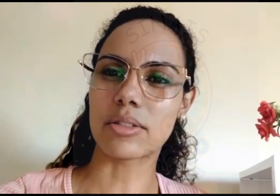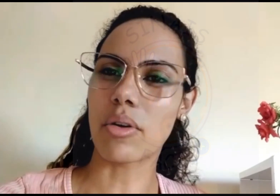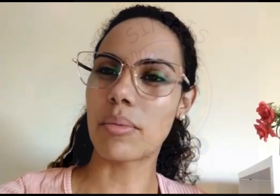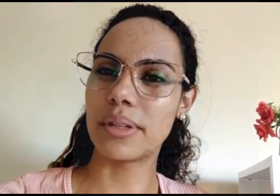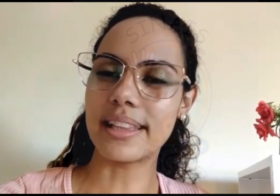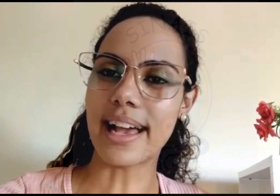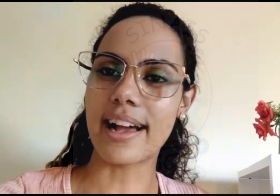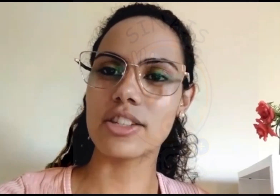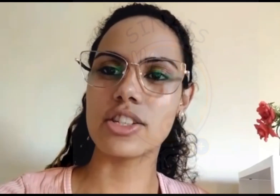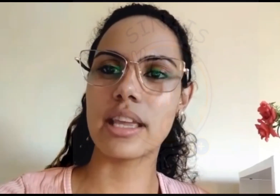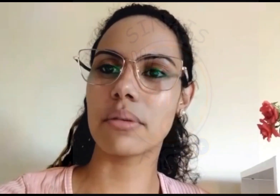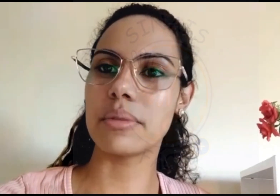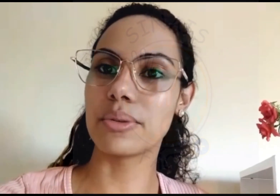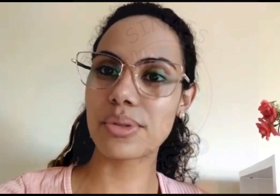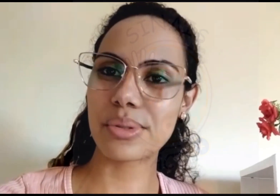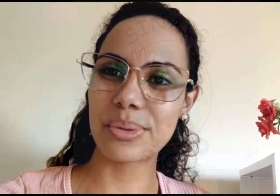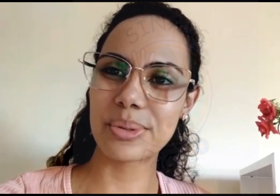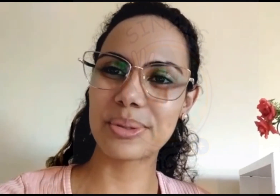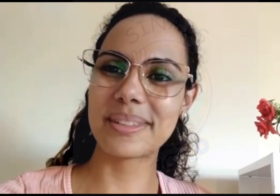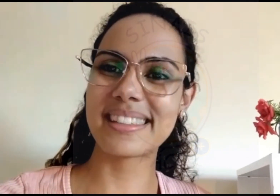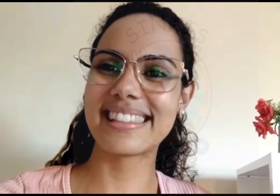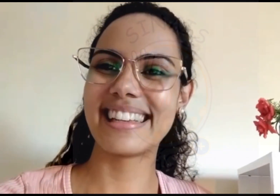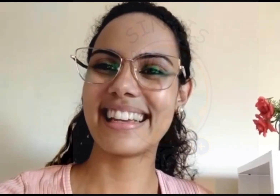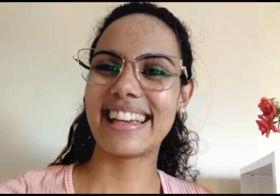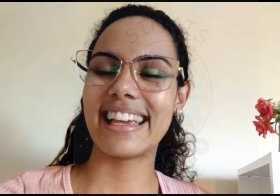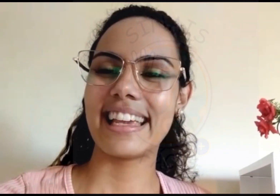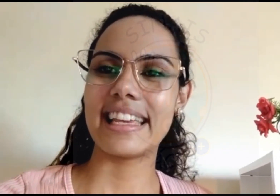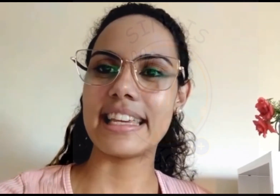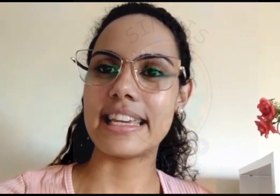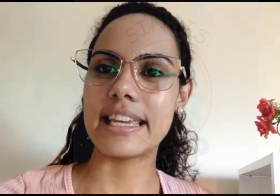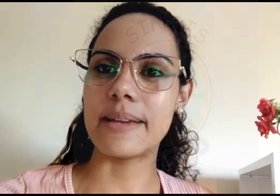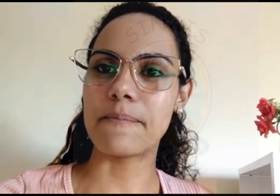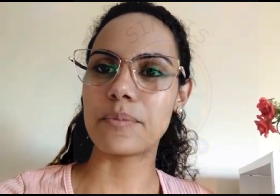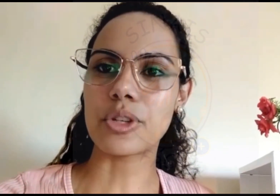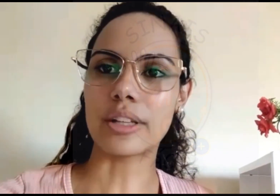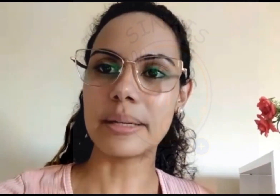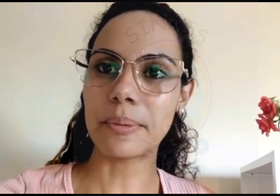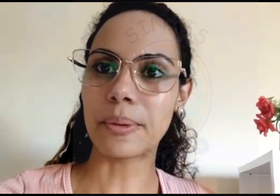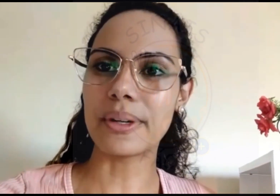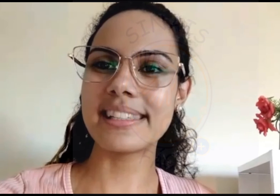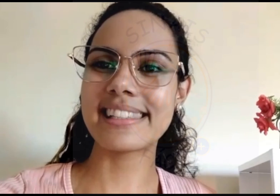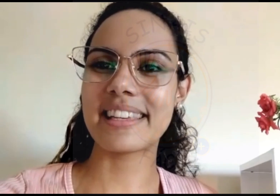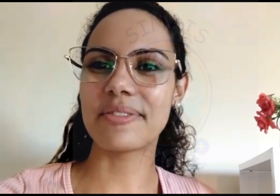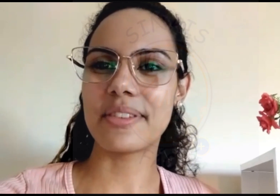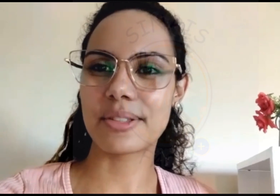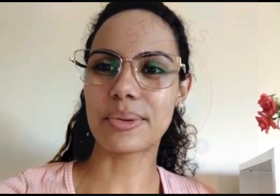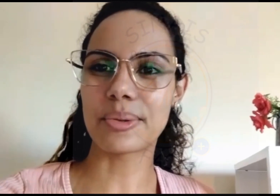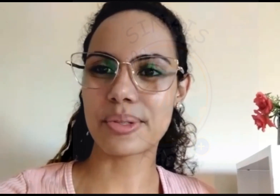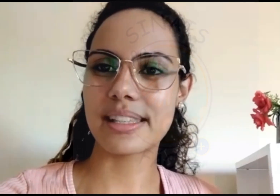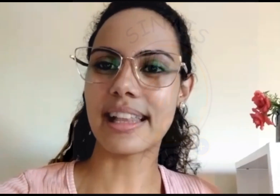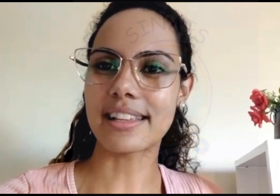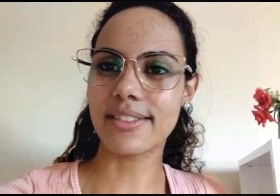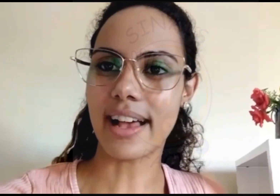com a comunidade, tenho amigos surdos e só depois que eu fiz o curso Sinais